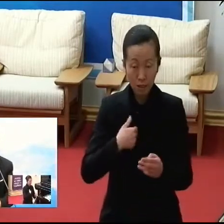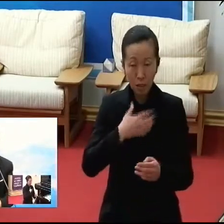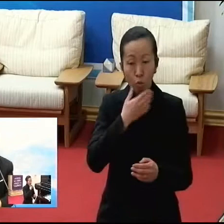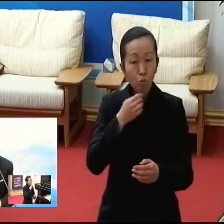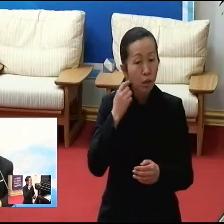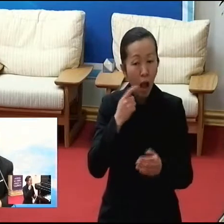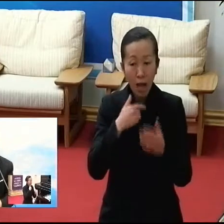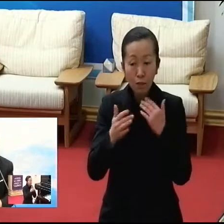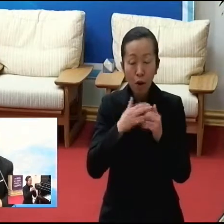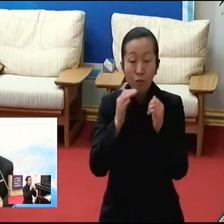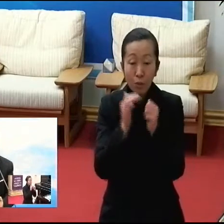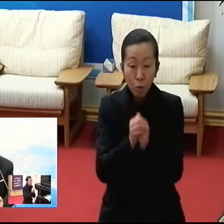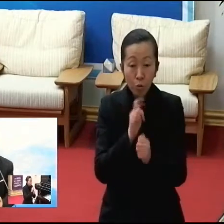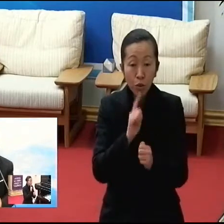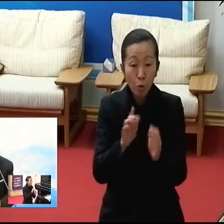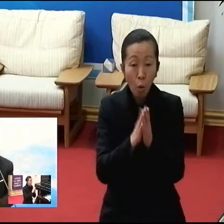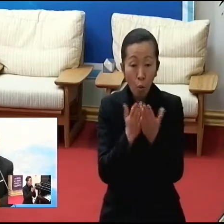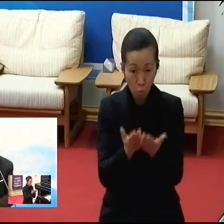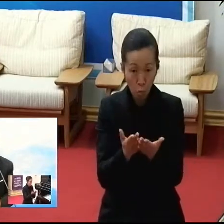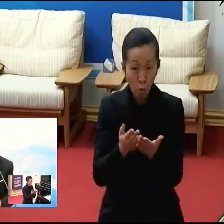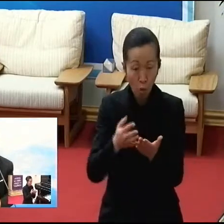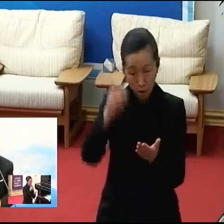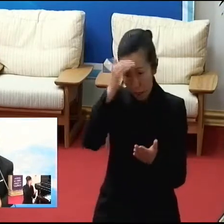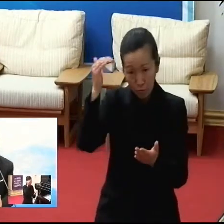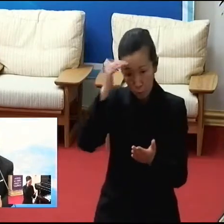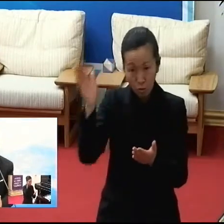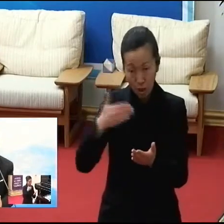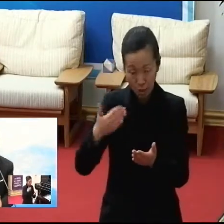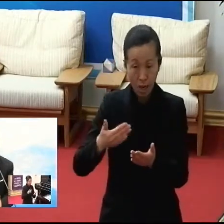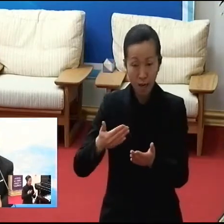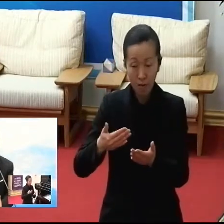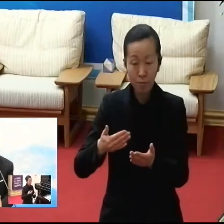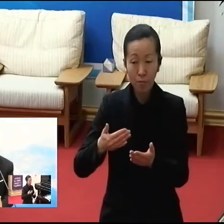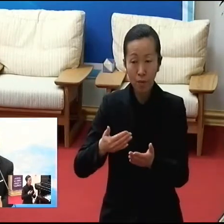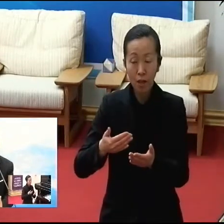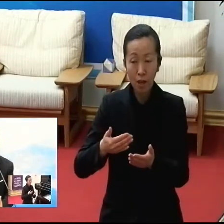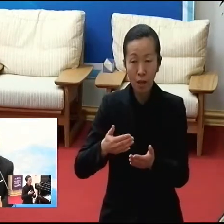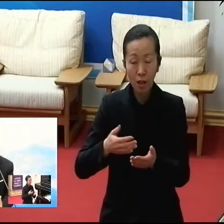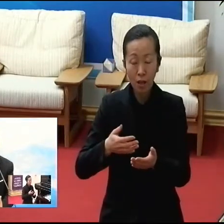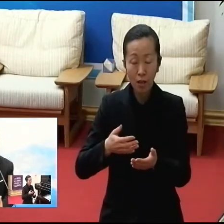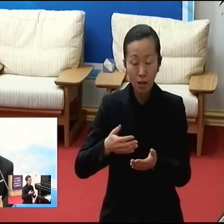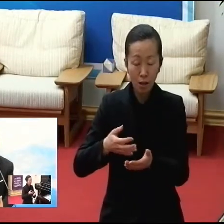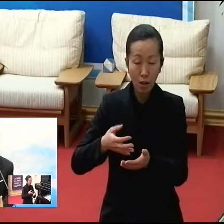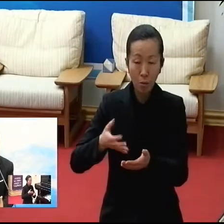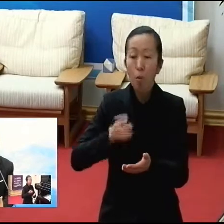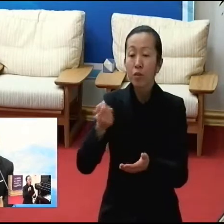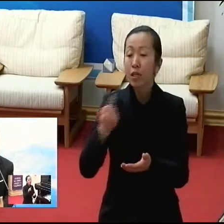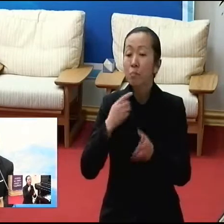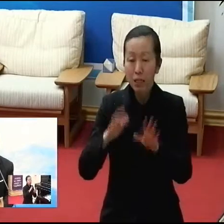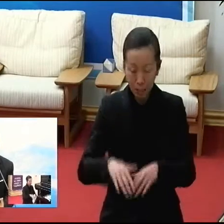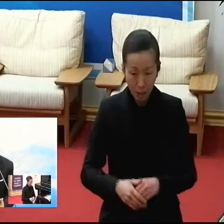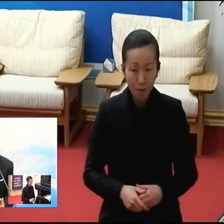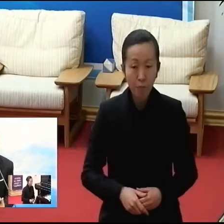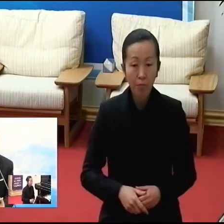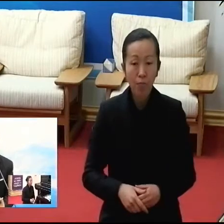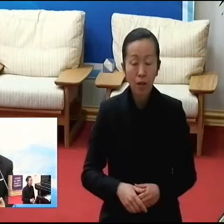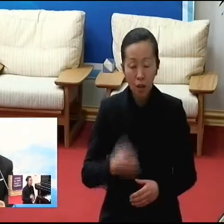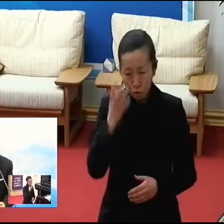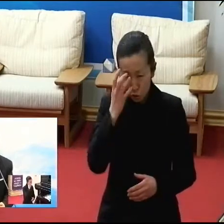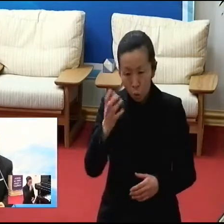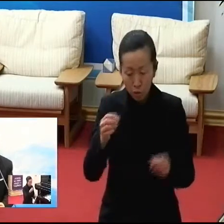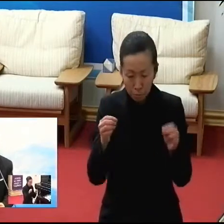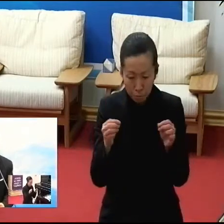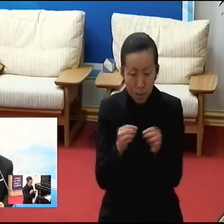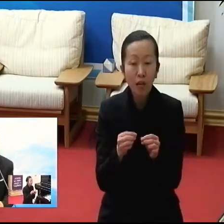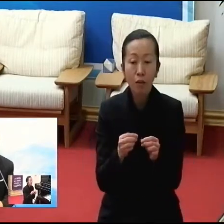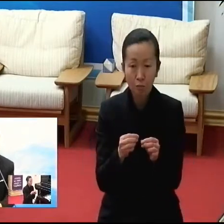音を味わう祈りっていう本を持ってきました。 아주 짧으면서도 여기에 기도의 내용이 언약이 담겨져 있습니다. すごく